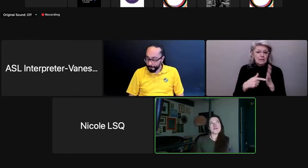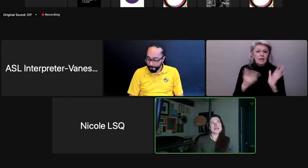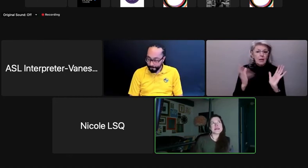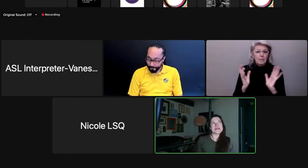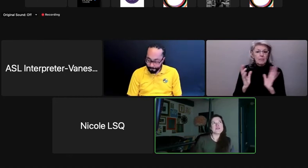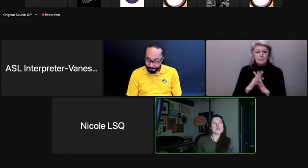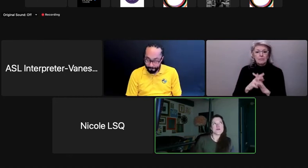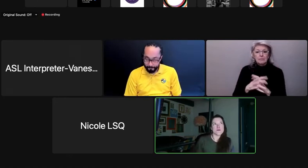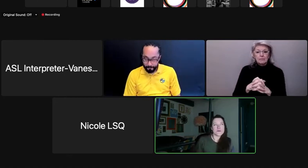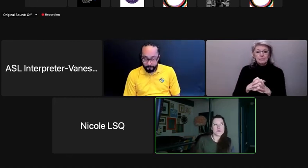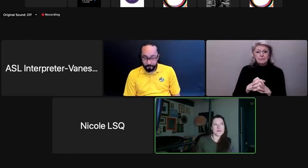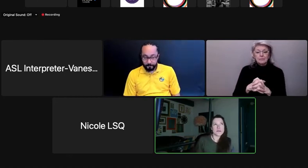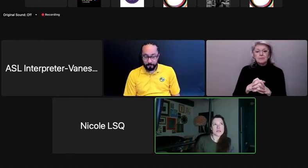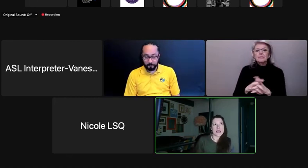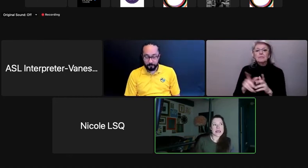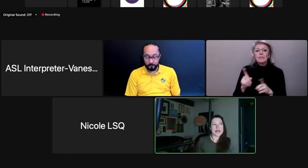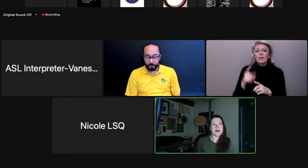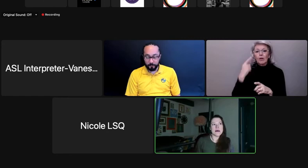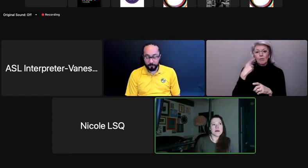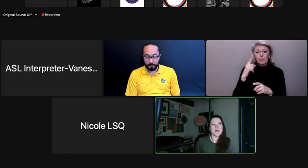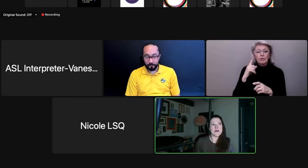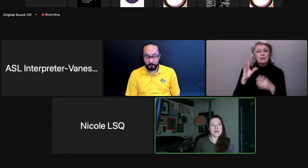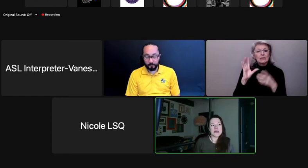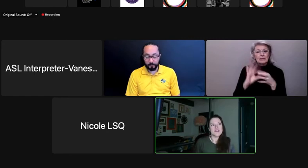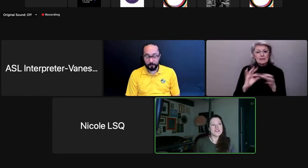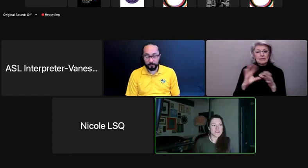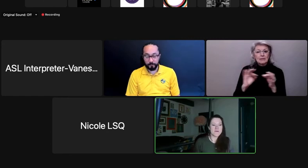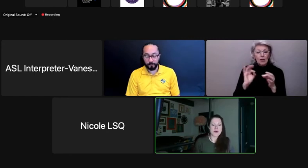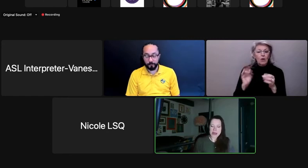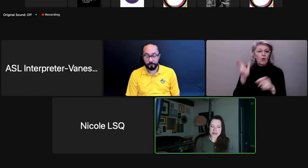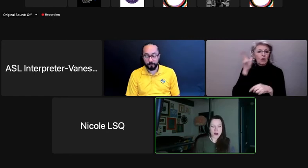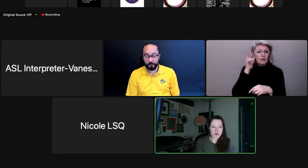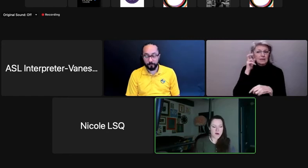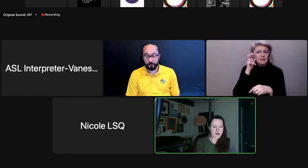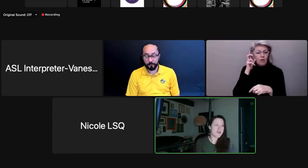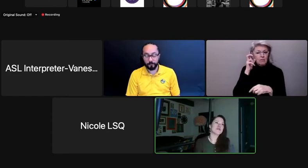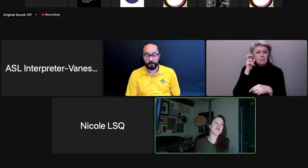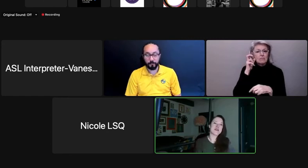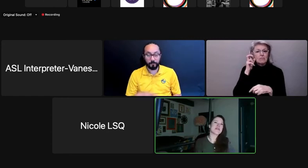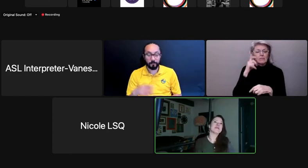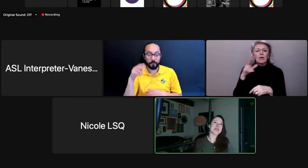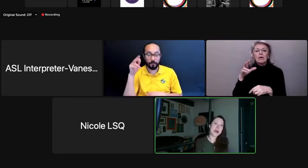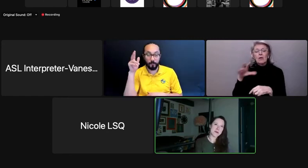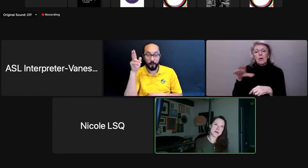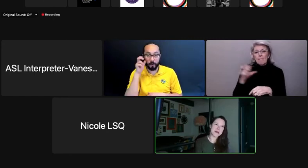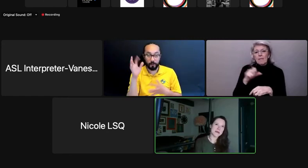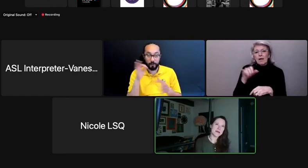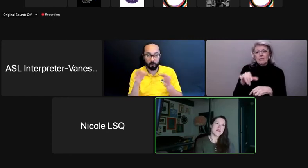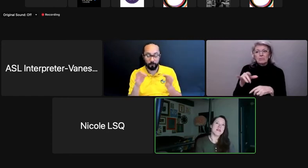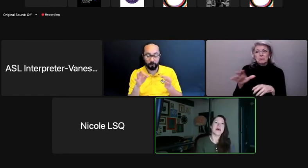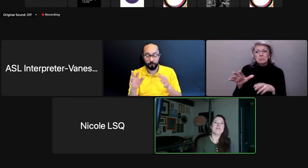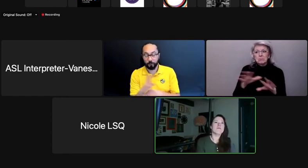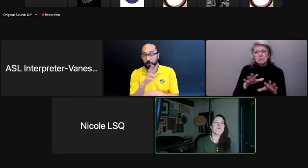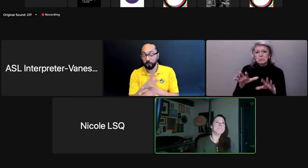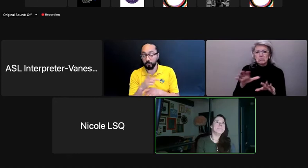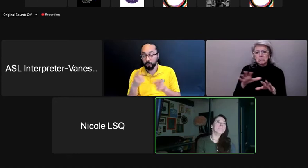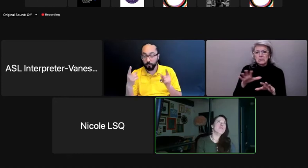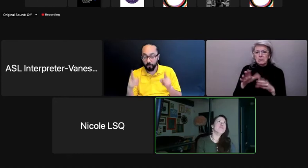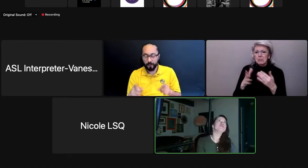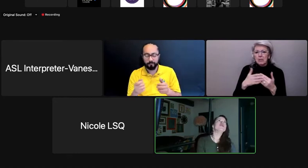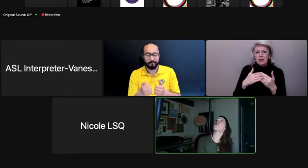et puis pour ce qui est de la description audio on s'en sert à peu près à peu tous